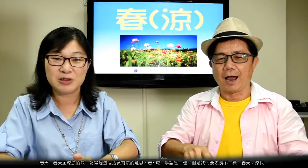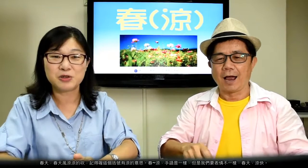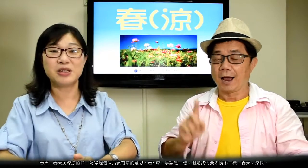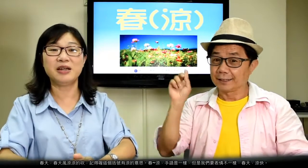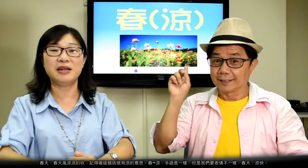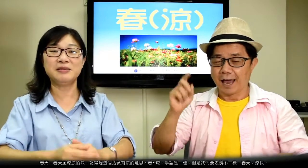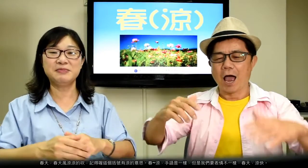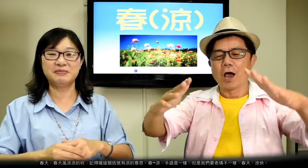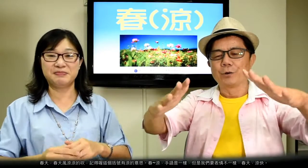春天，